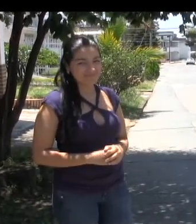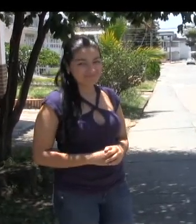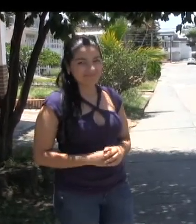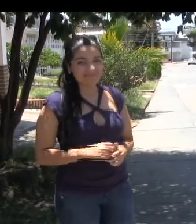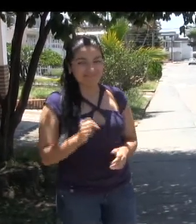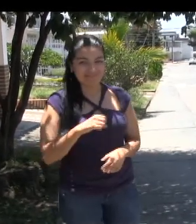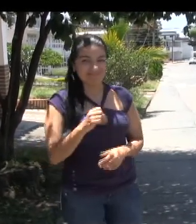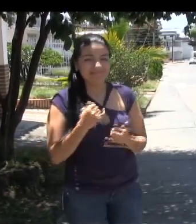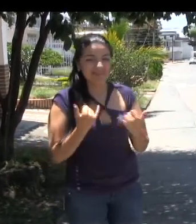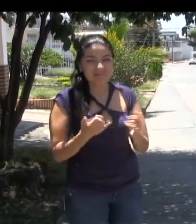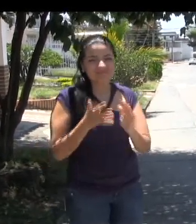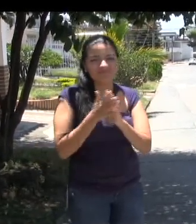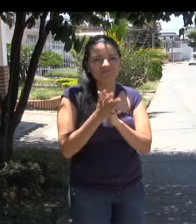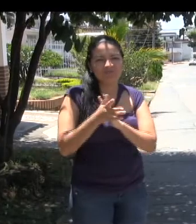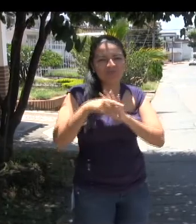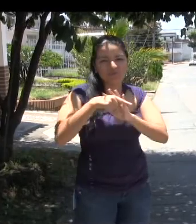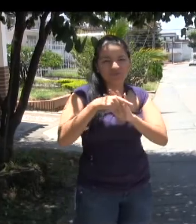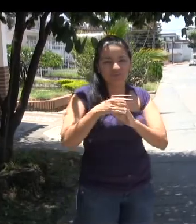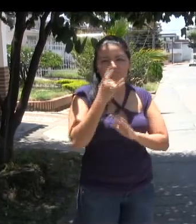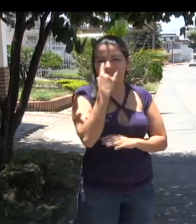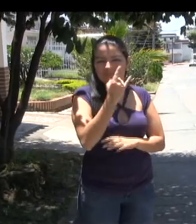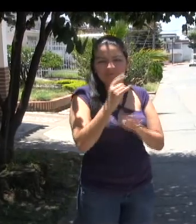Sí, tenemos otra nota de interés para la comunidad.